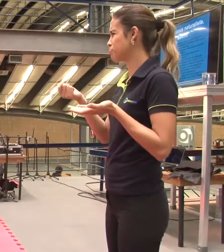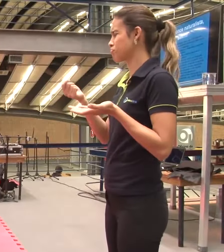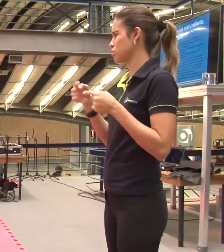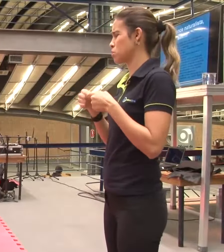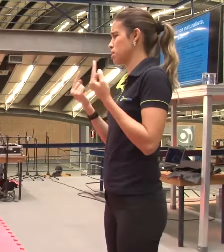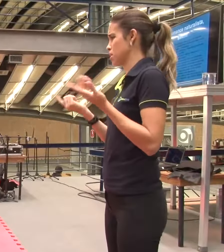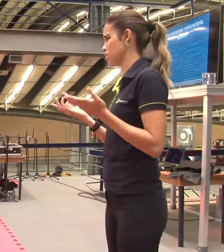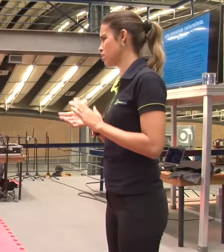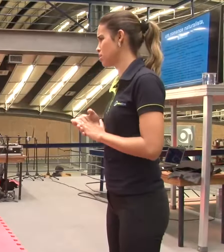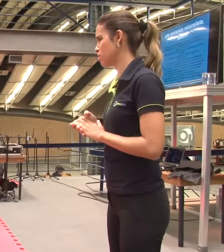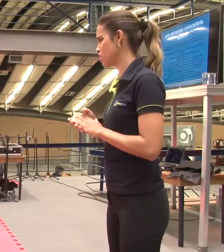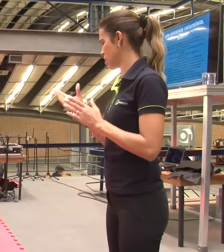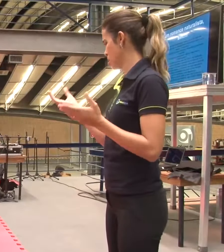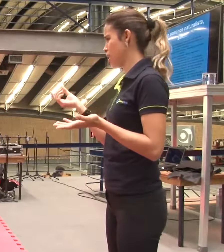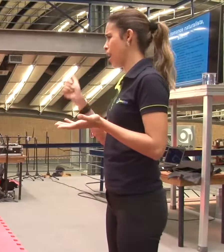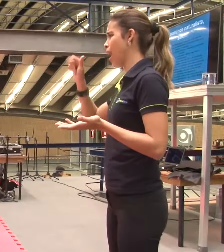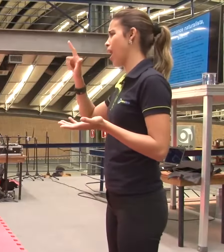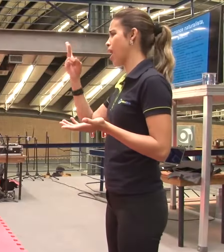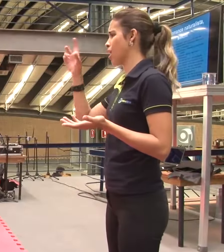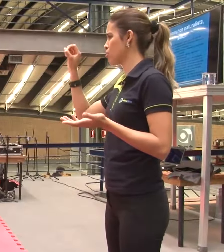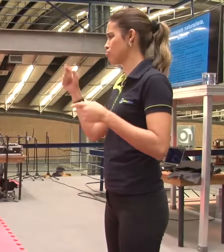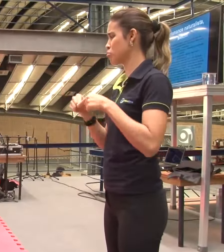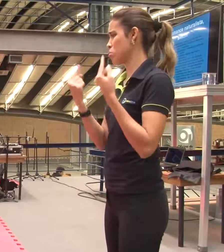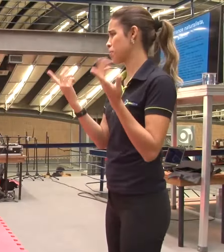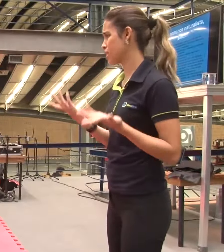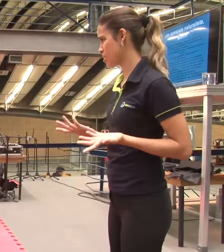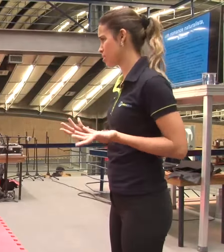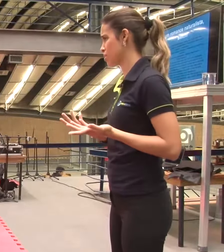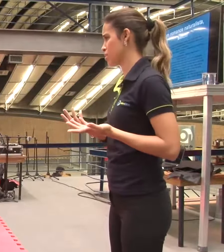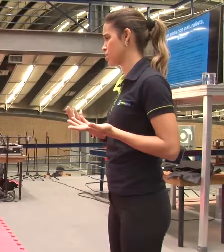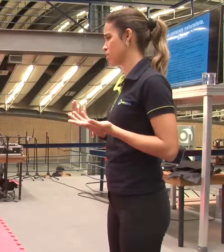naquele contexto um elemento que não lhe pertence, que, portanto, vai gerar.